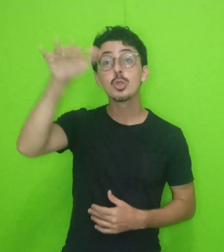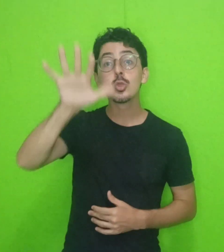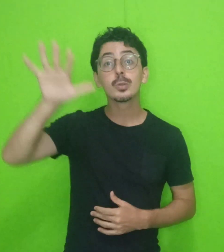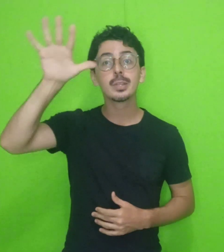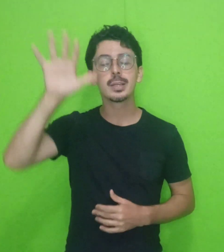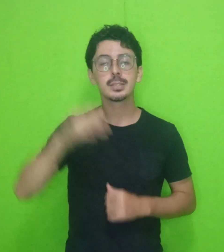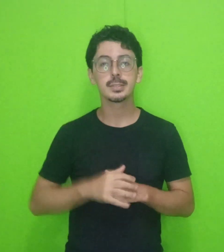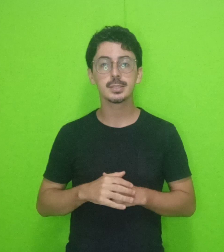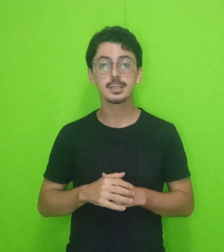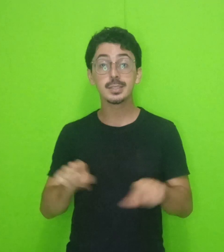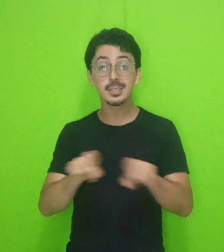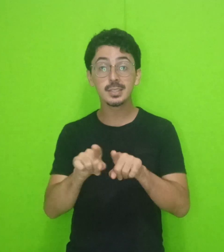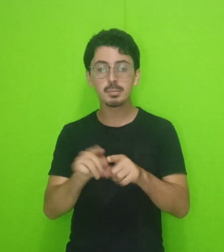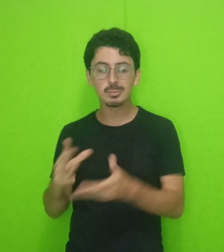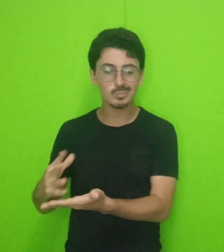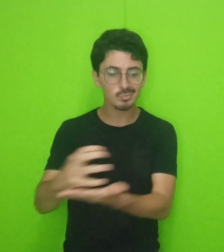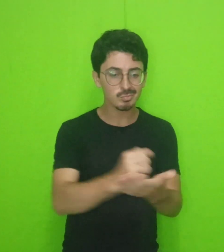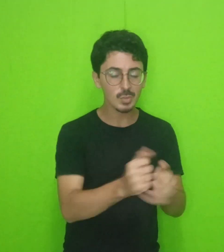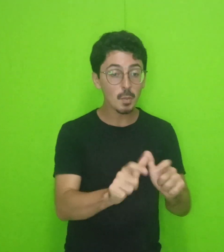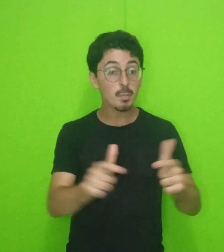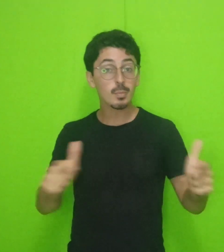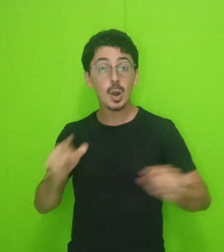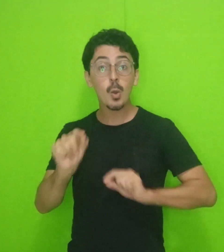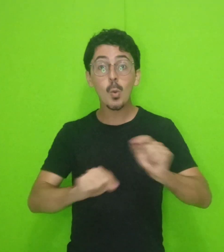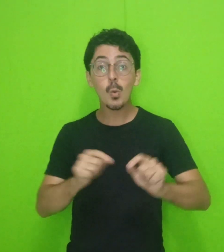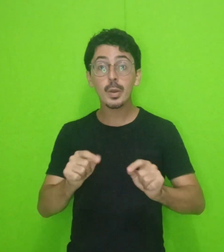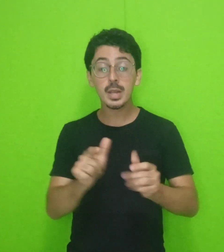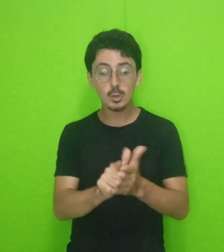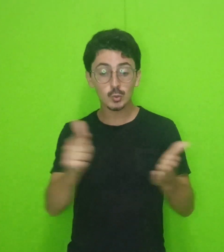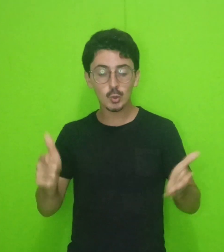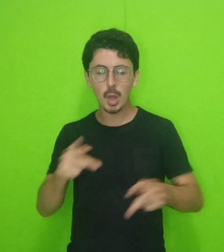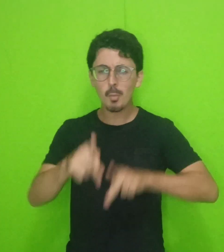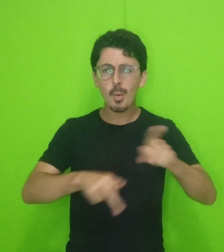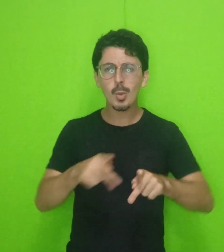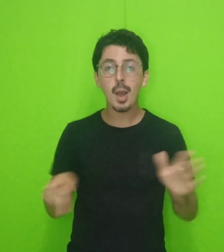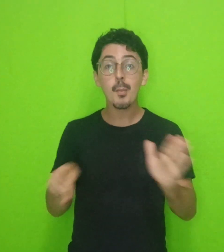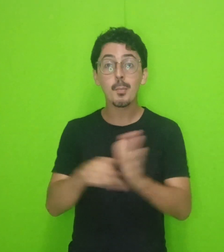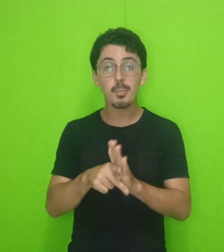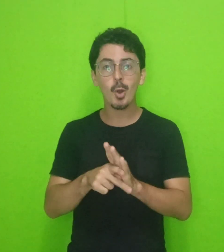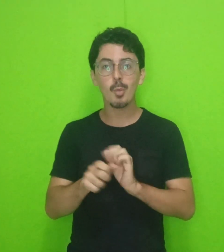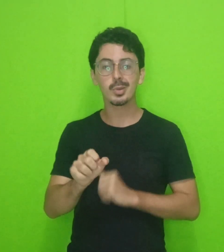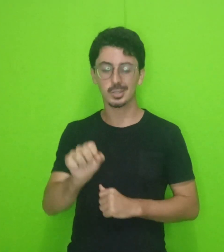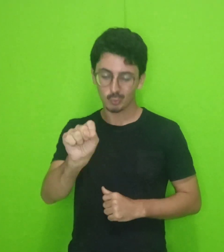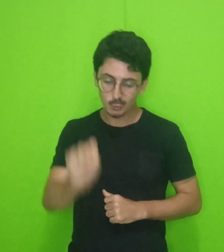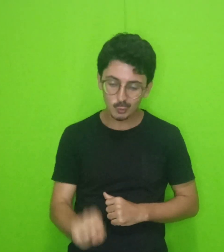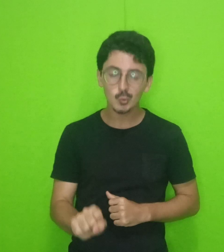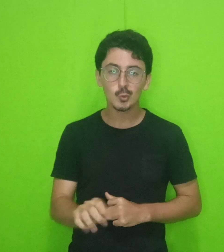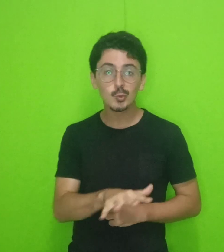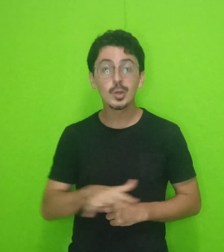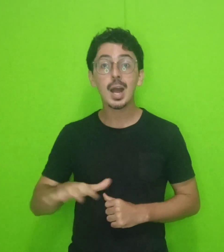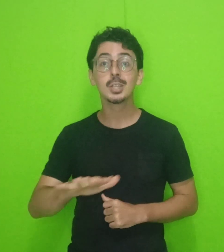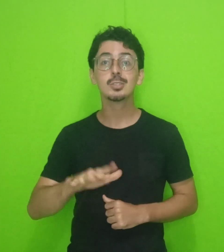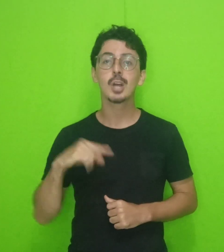o corpus de jornal popular da região Sul, que a gente já tinha por aqui, com